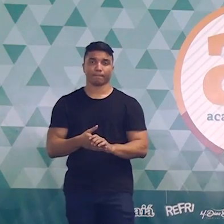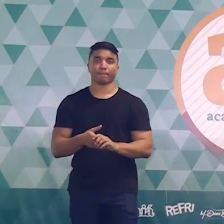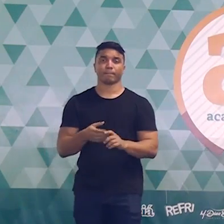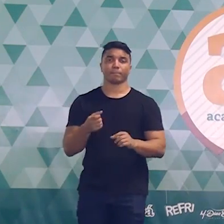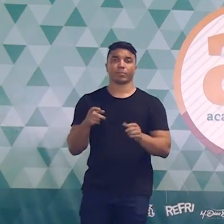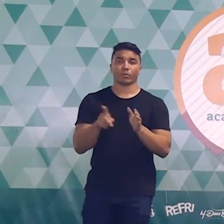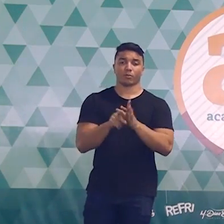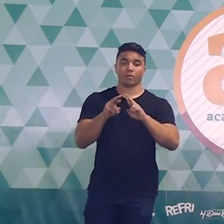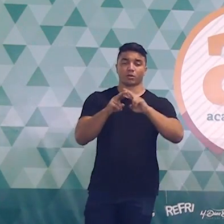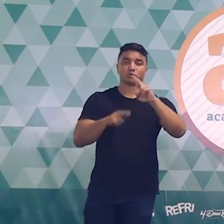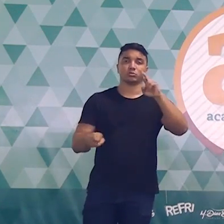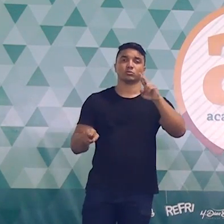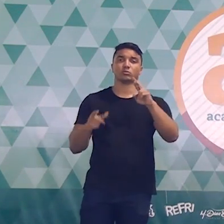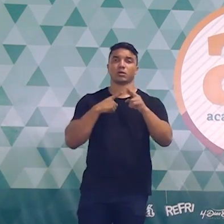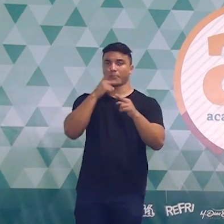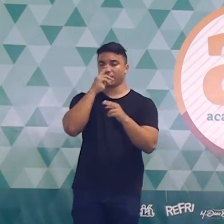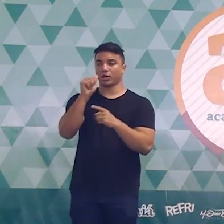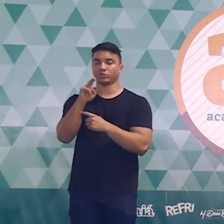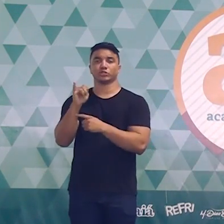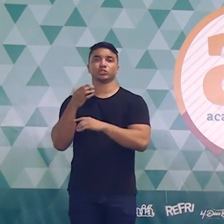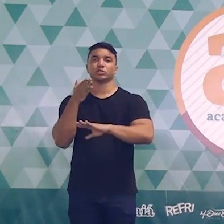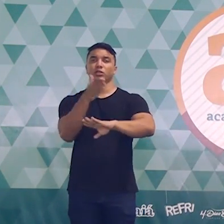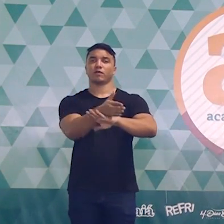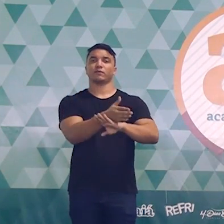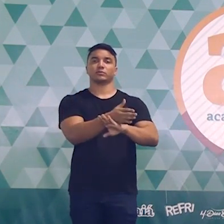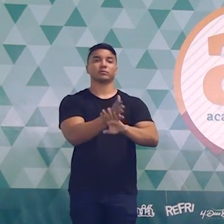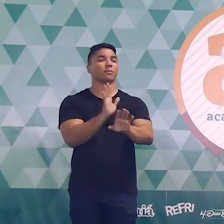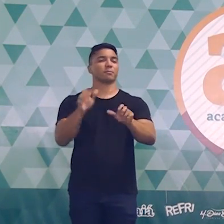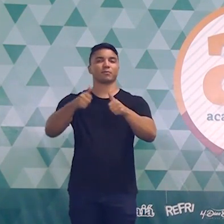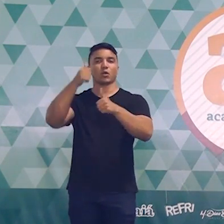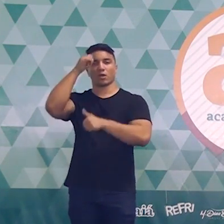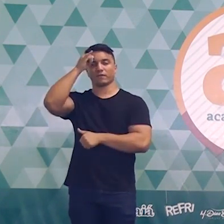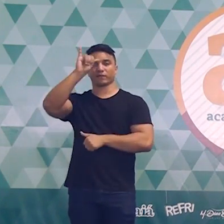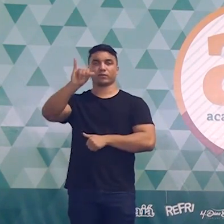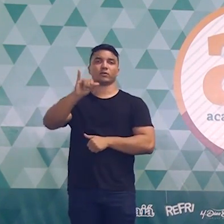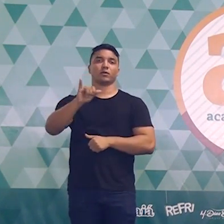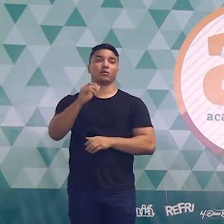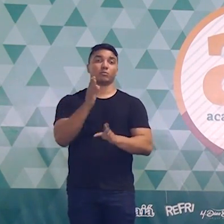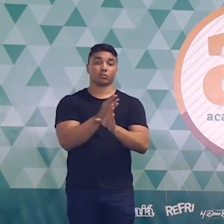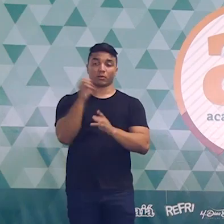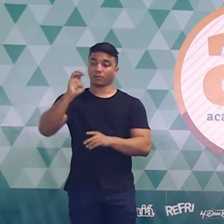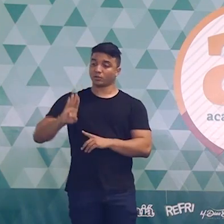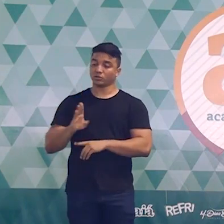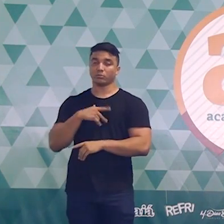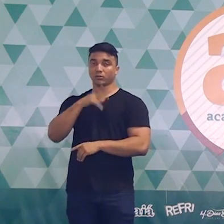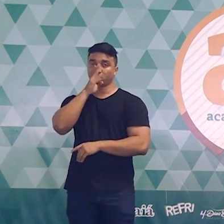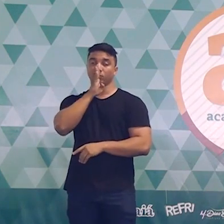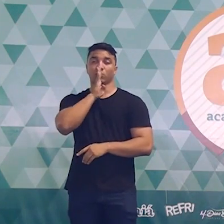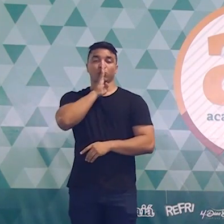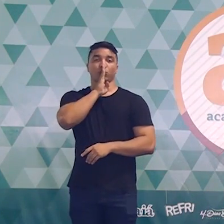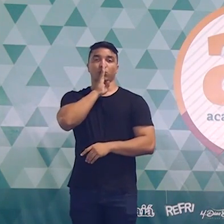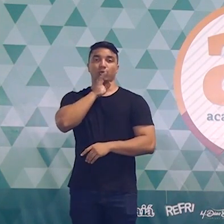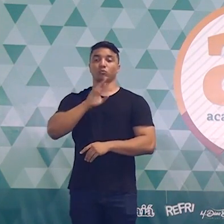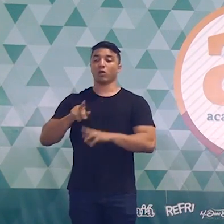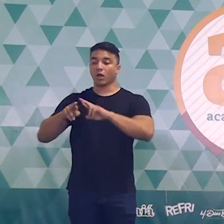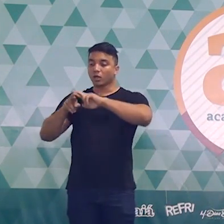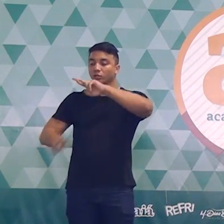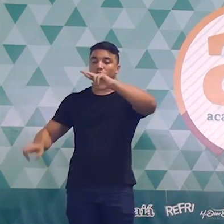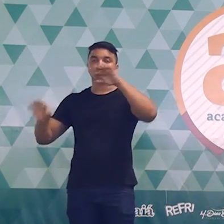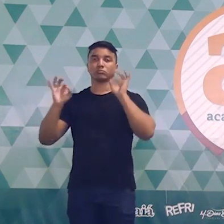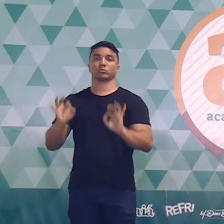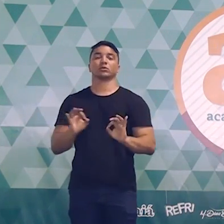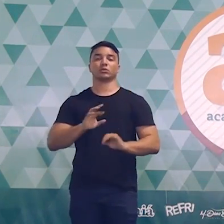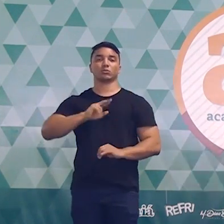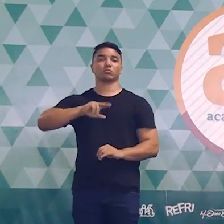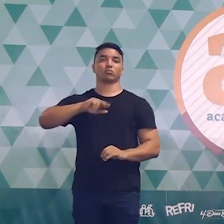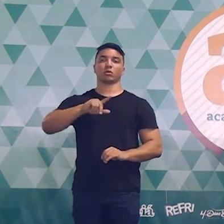instituições religiosas como agentes de intervenção? Evite. O Brasil é um estado laico, não tem religião definida